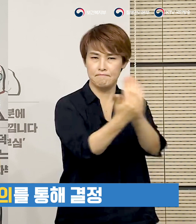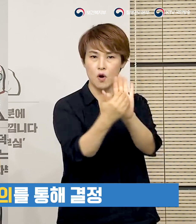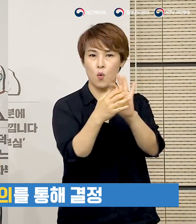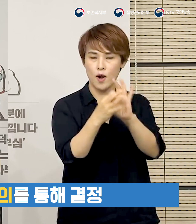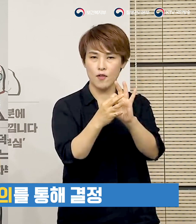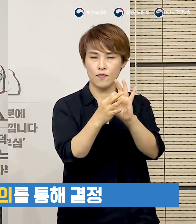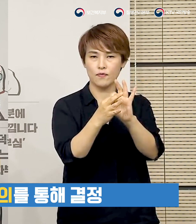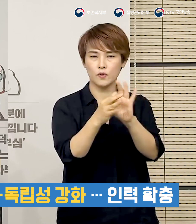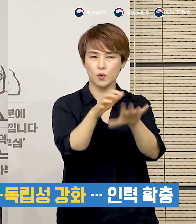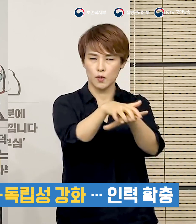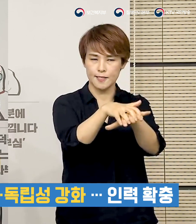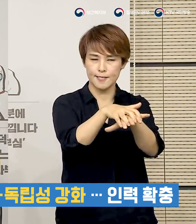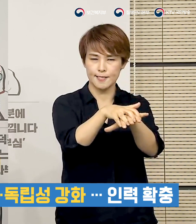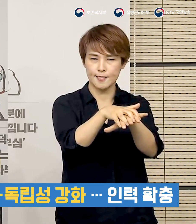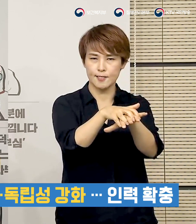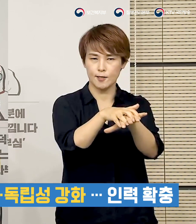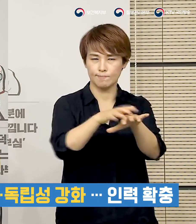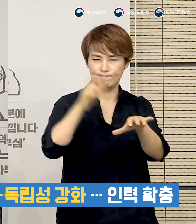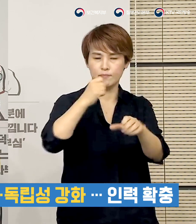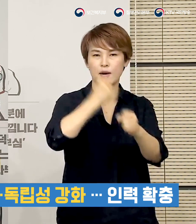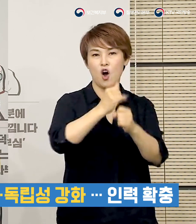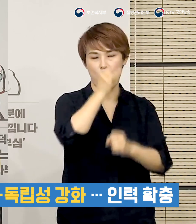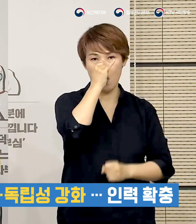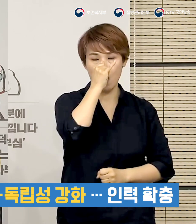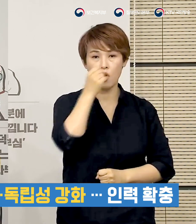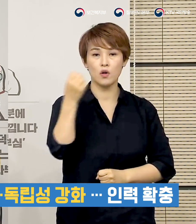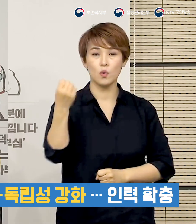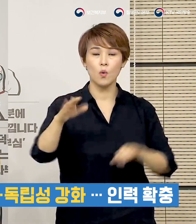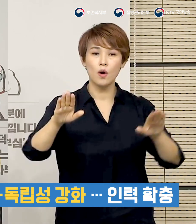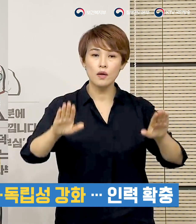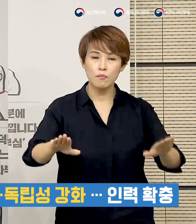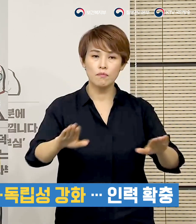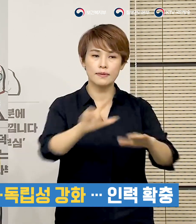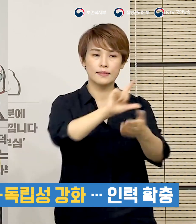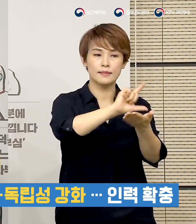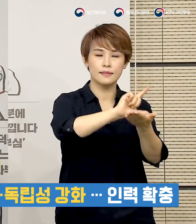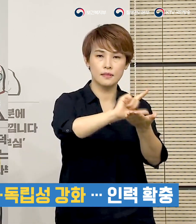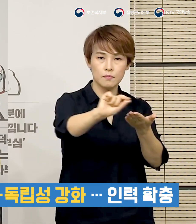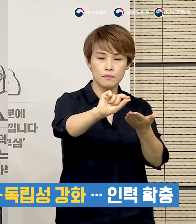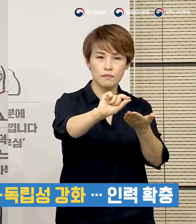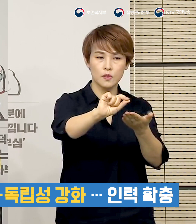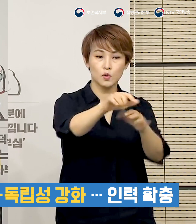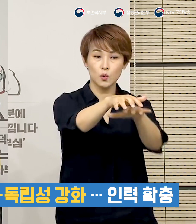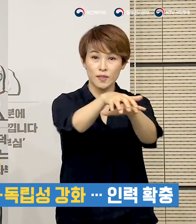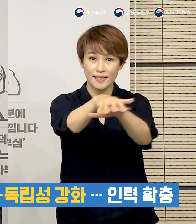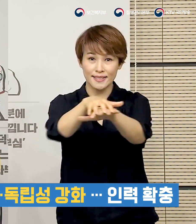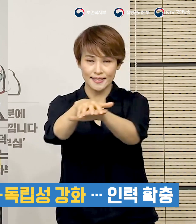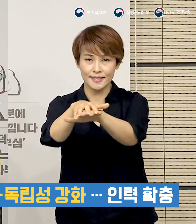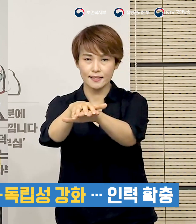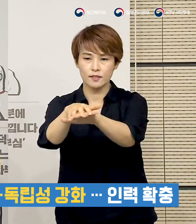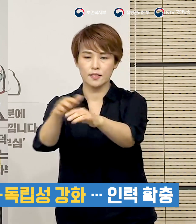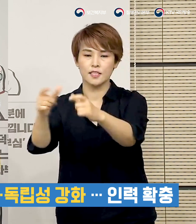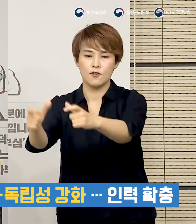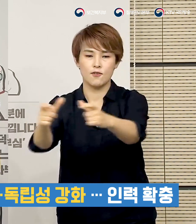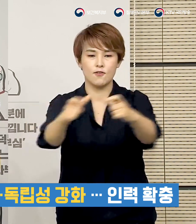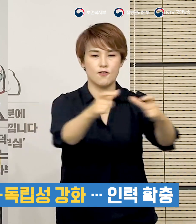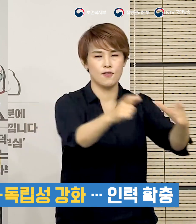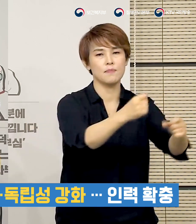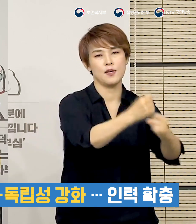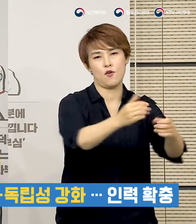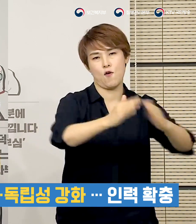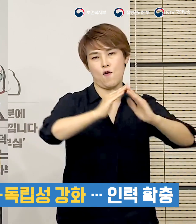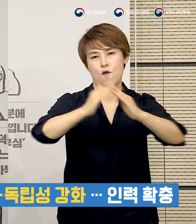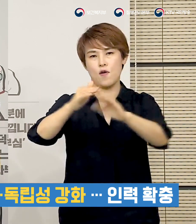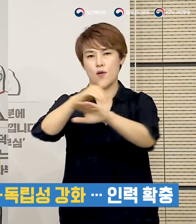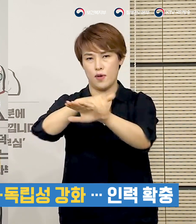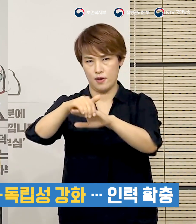계속 설명드린 것처럼 지방 조직들을 이번에 질병관리청에서는 이 지역별로 만들게 되기 때문에